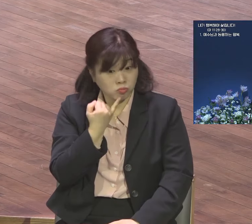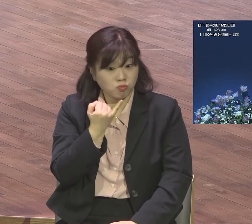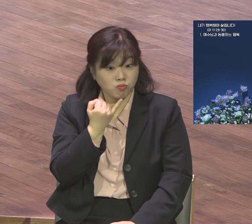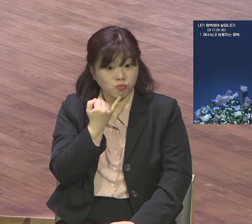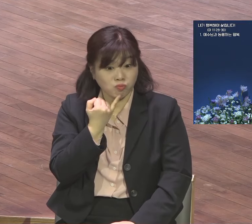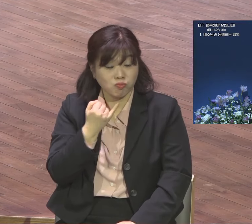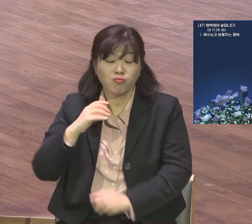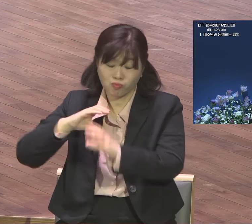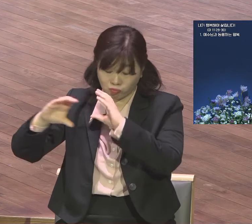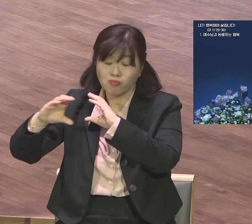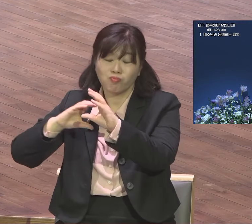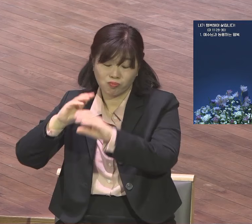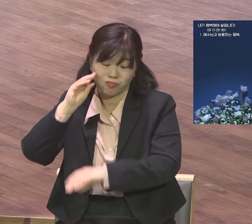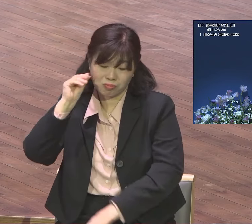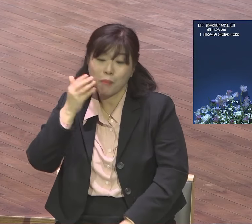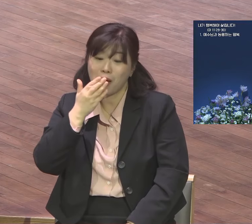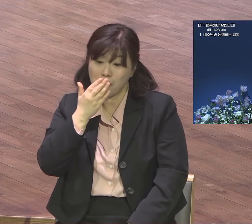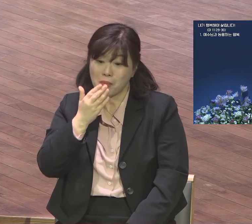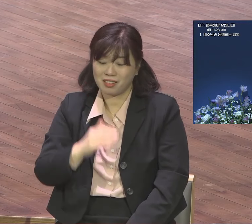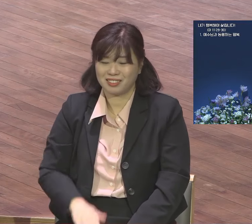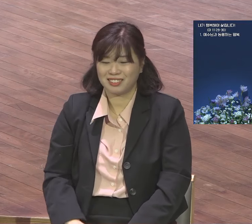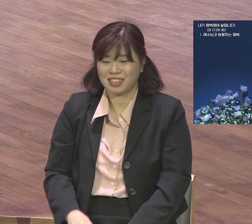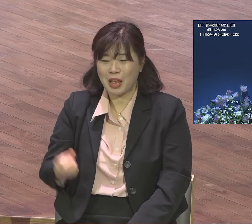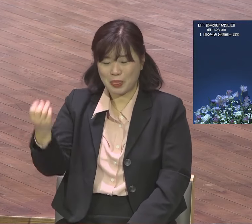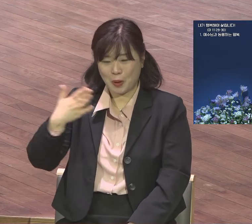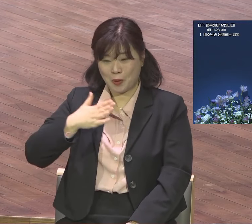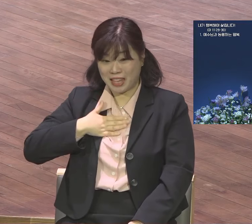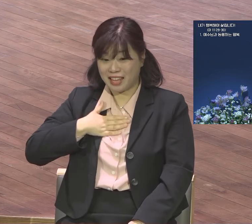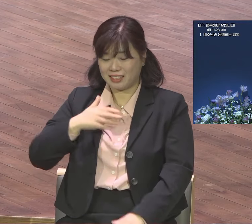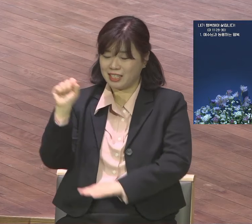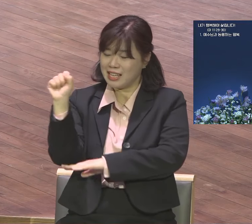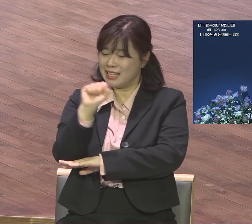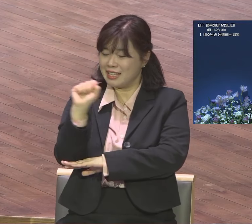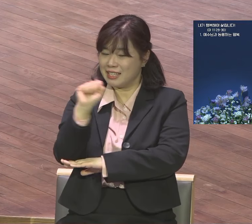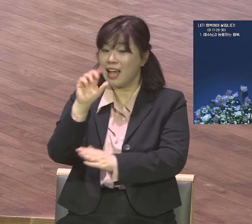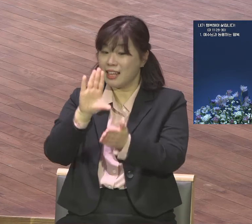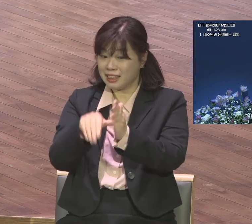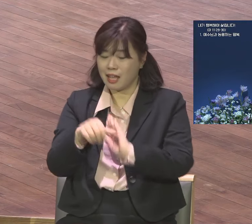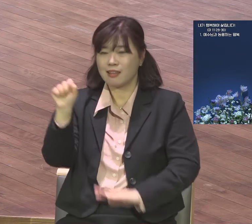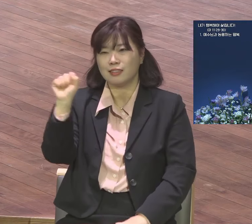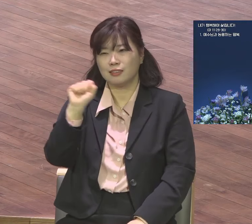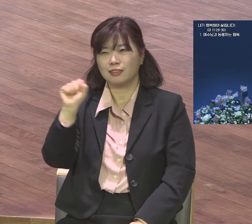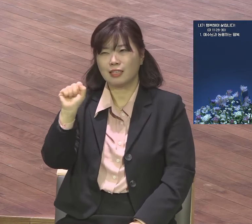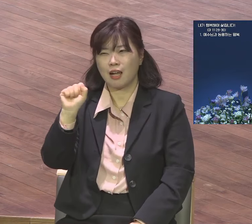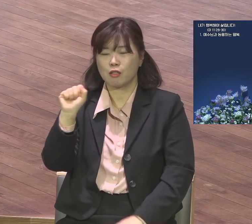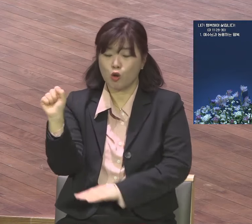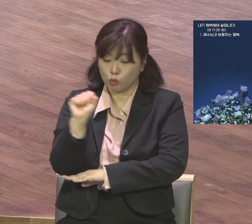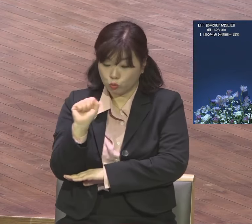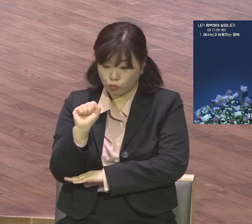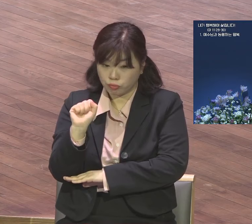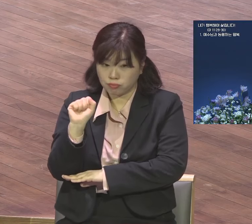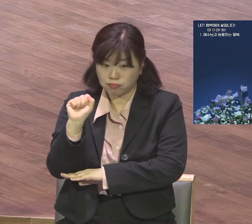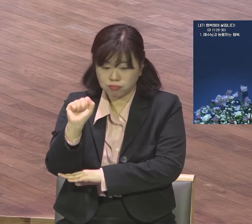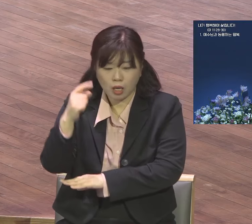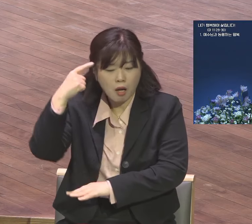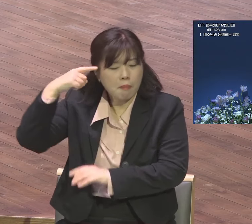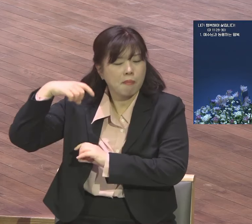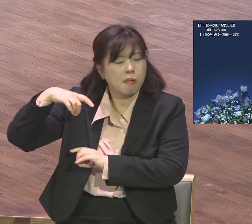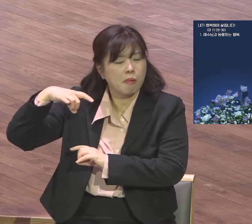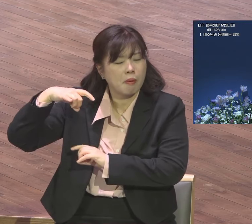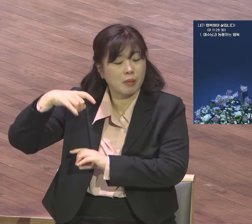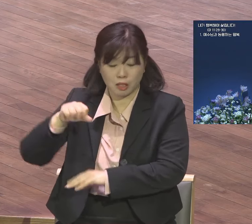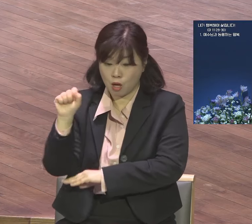그리고 저는 또 차를 타고 이동할 때는 찬양을 통해서 소통을 합니다. 찬양을